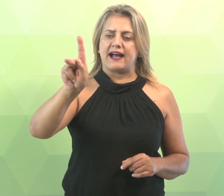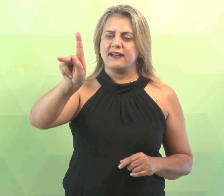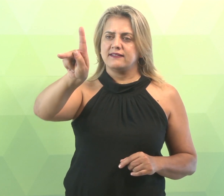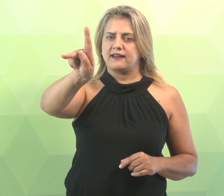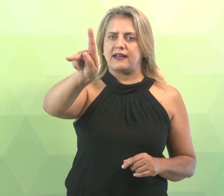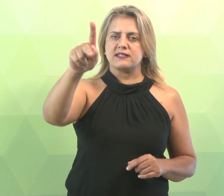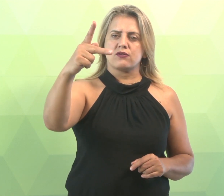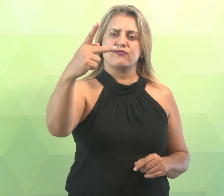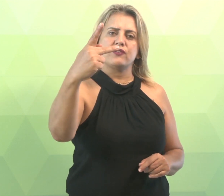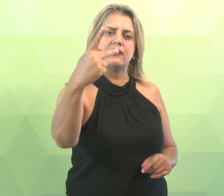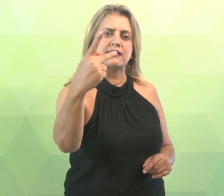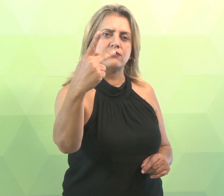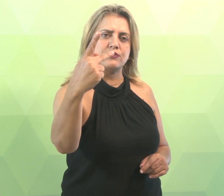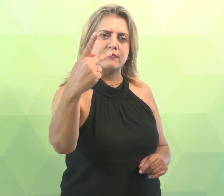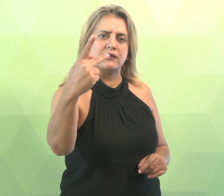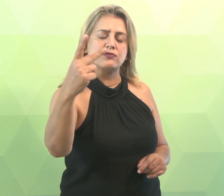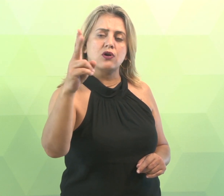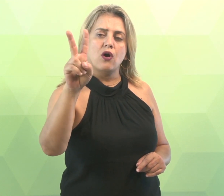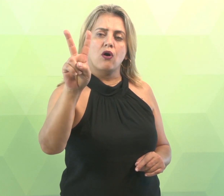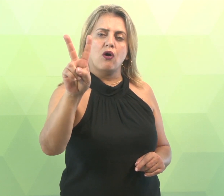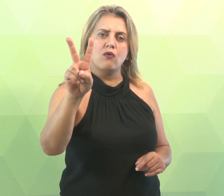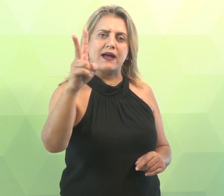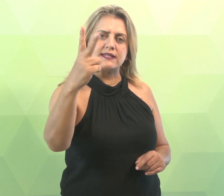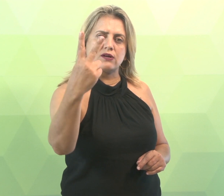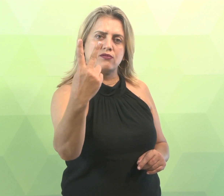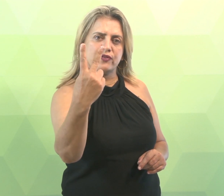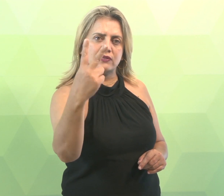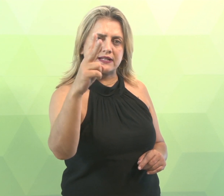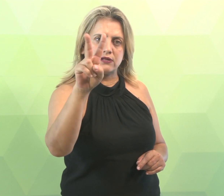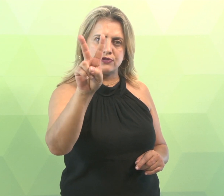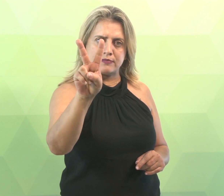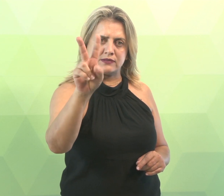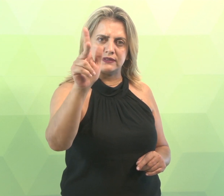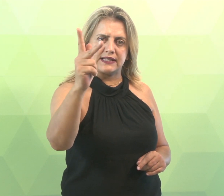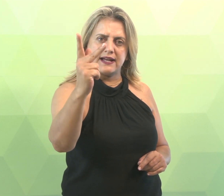H, essa configuração de mãos ou essa configuração de mãos, tá?